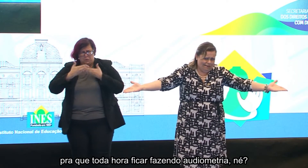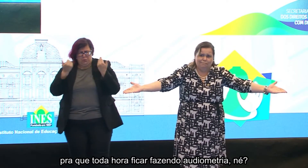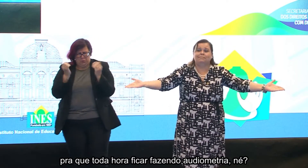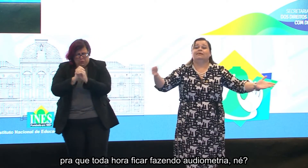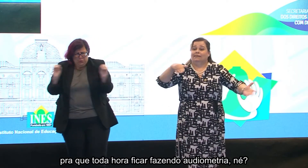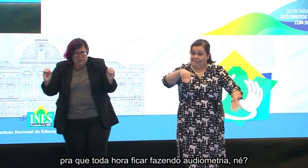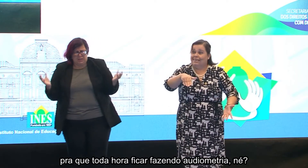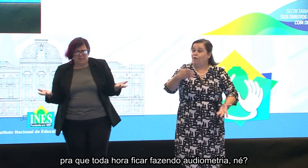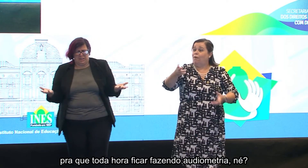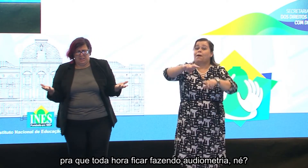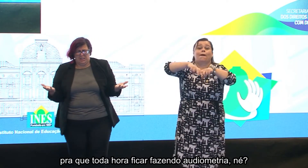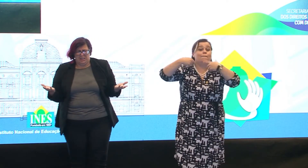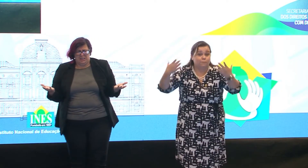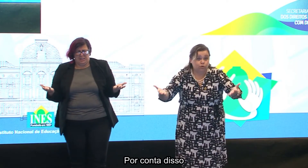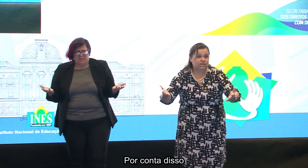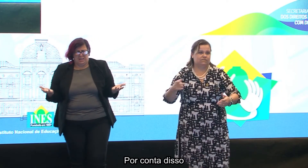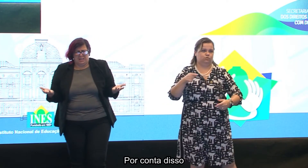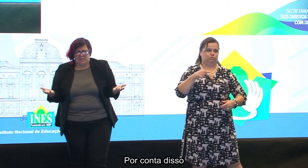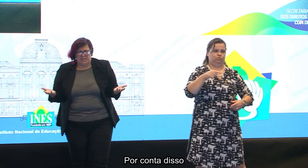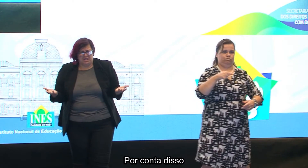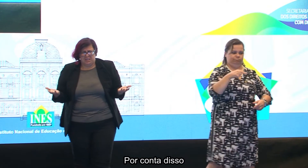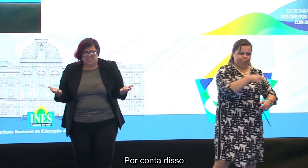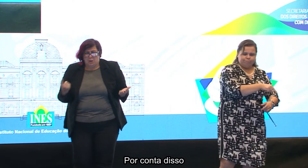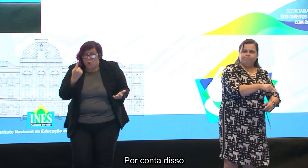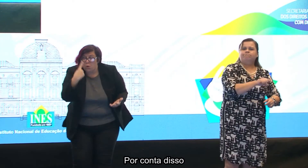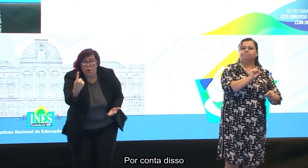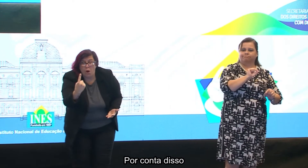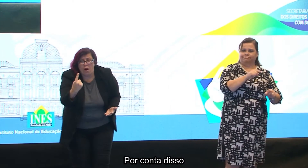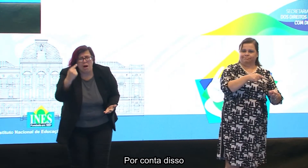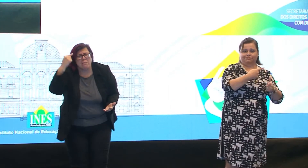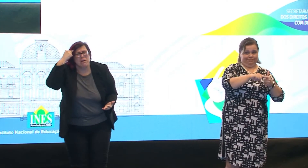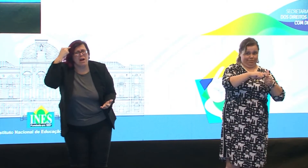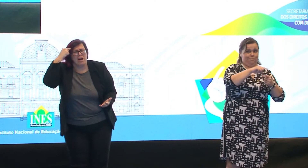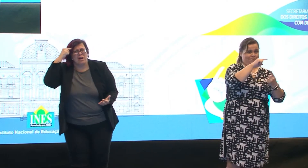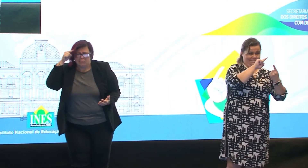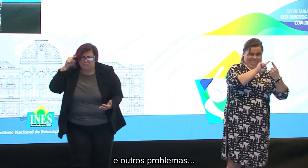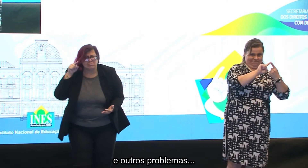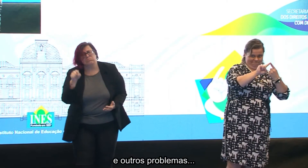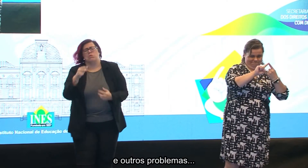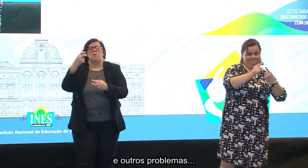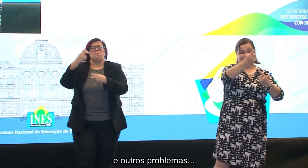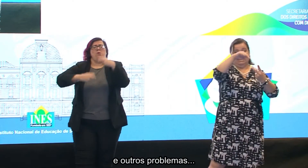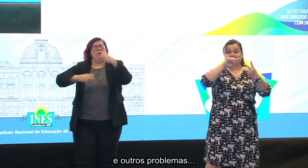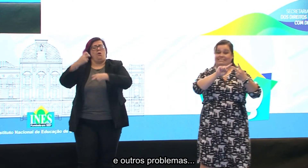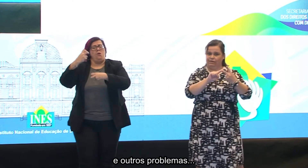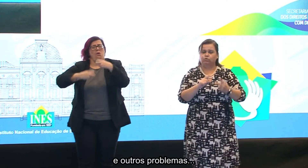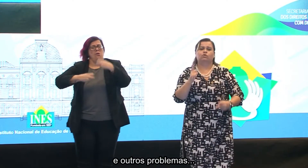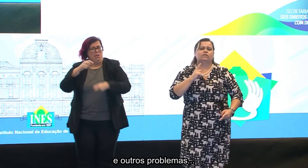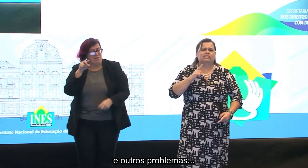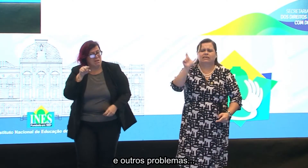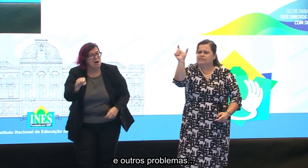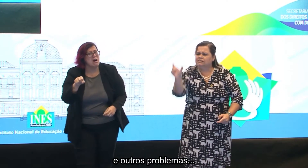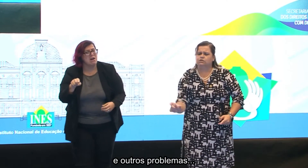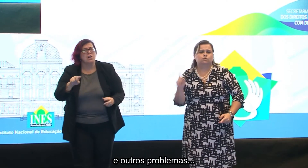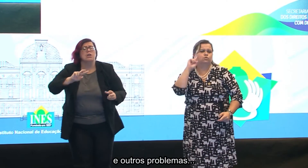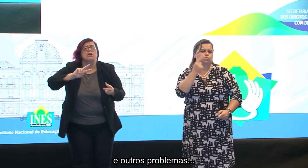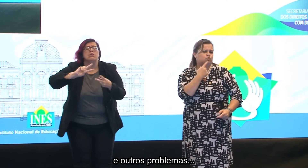fazendo audiometria, né? Então, por conta disso, por conta desse problema e outros,